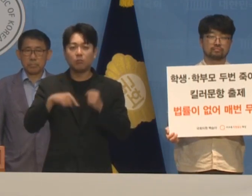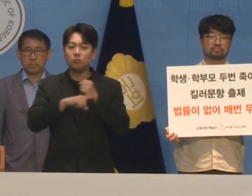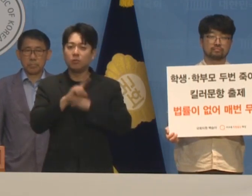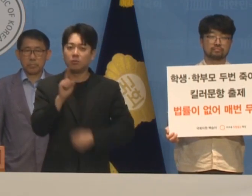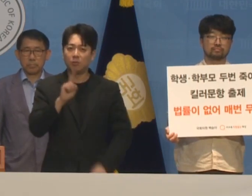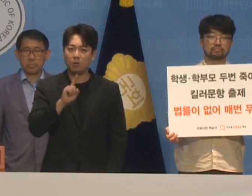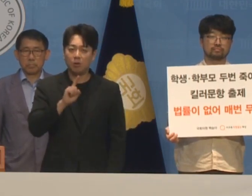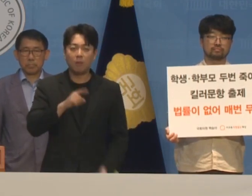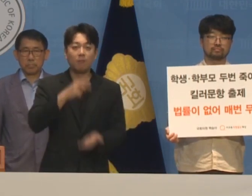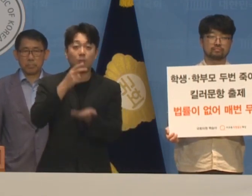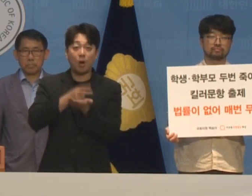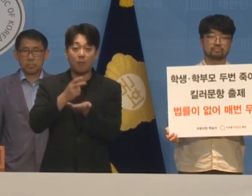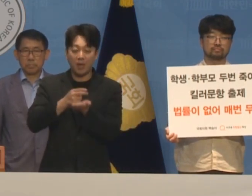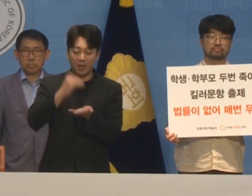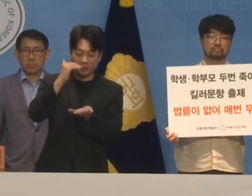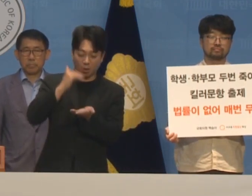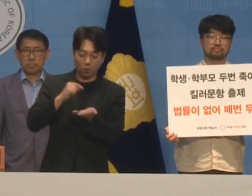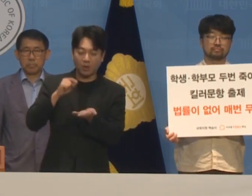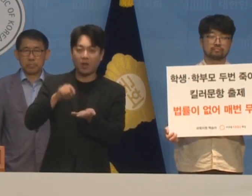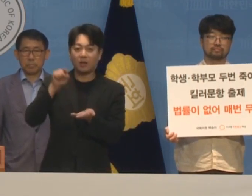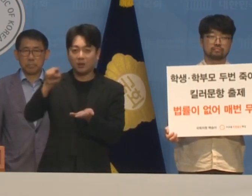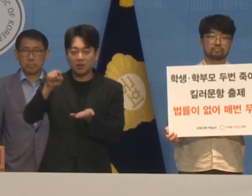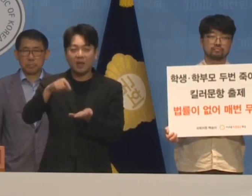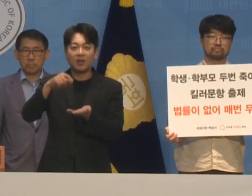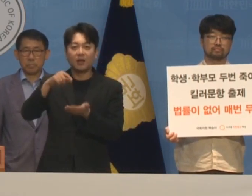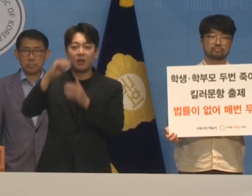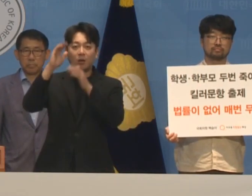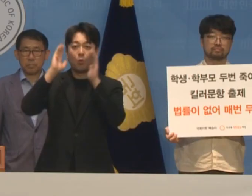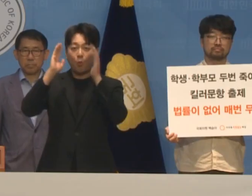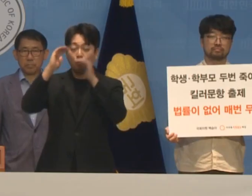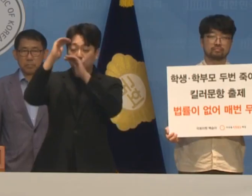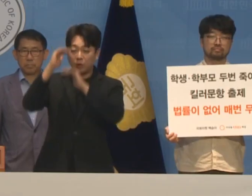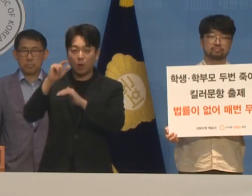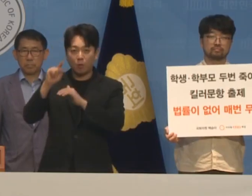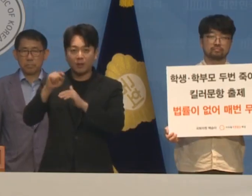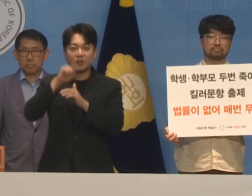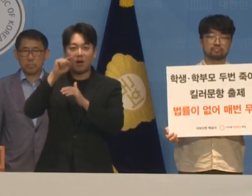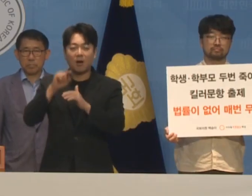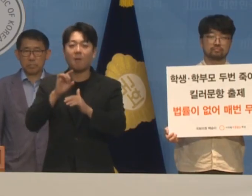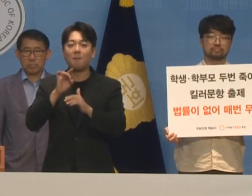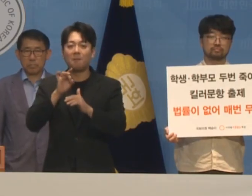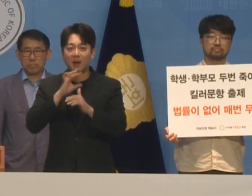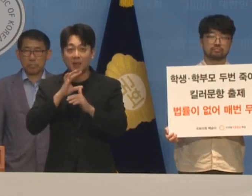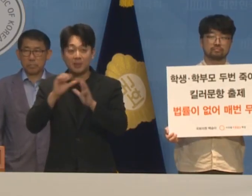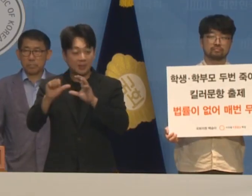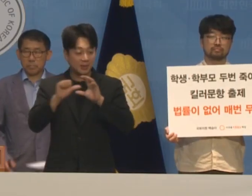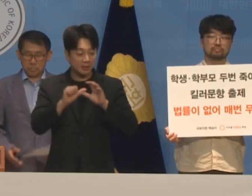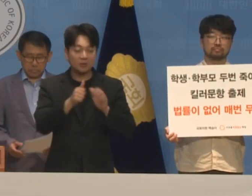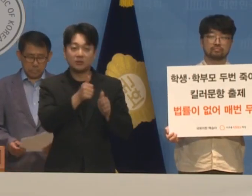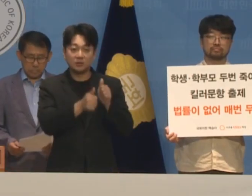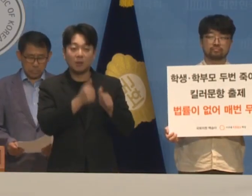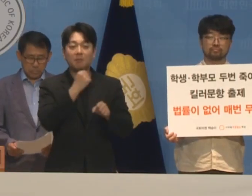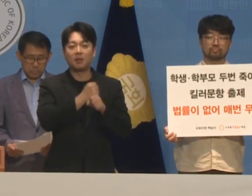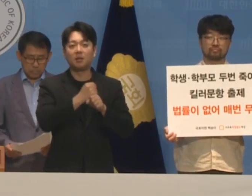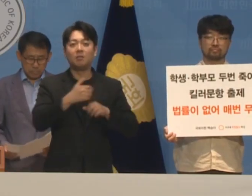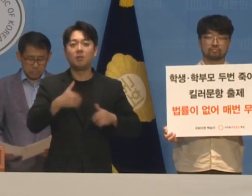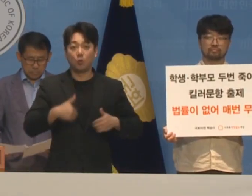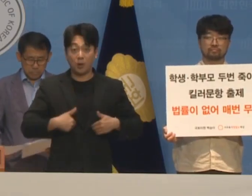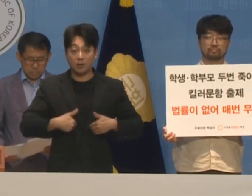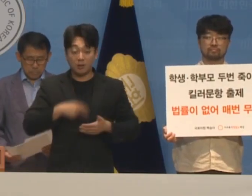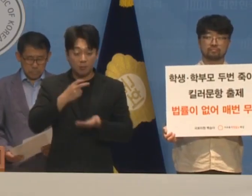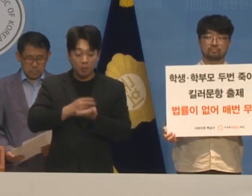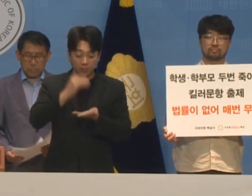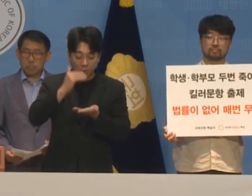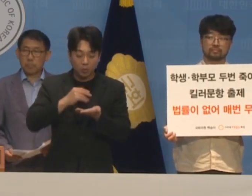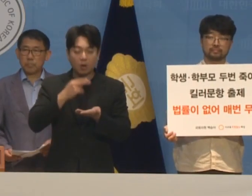문제입니다. 이러한 문제를 해결하기 위해서는 수능을 선행교육 규제법의 적용 대상에 포함시키는 것이 필요합니다. 이를